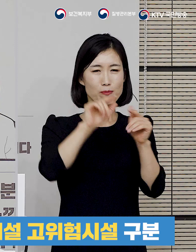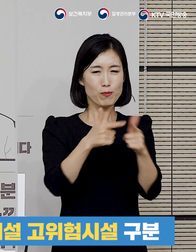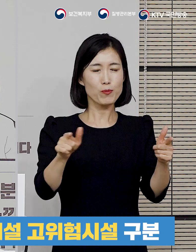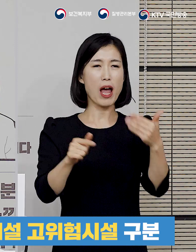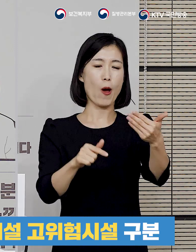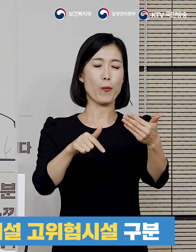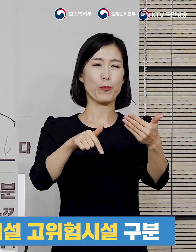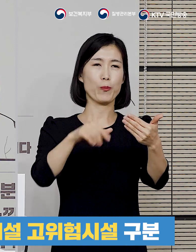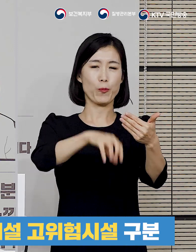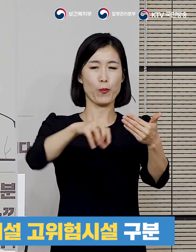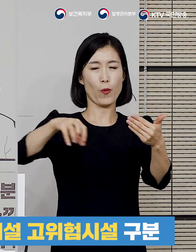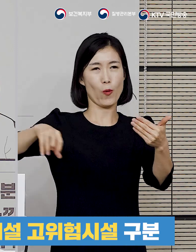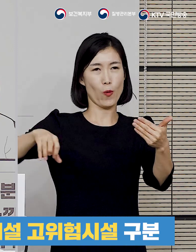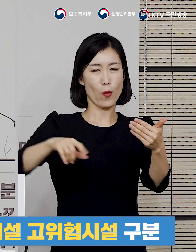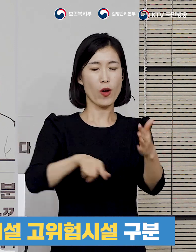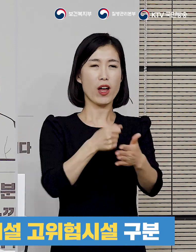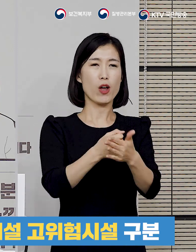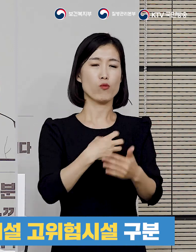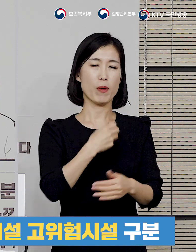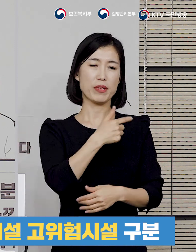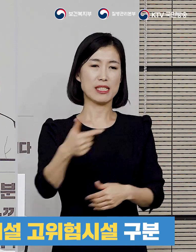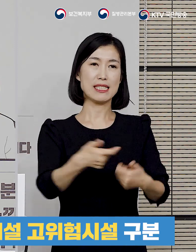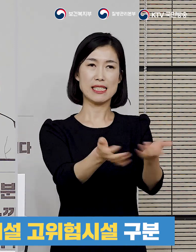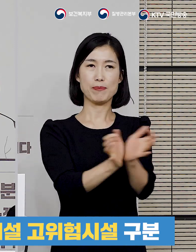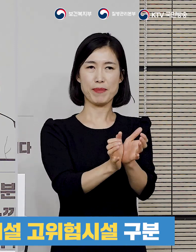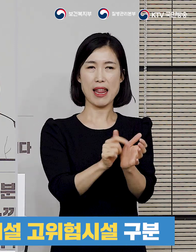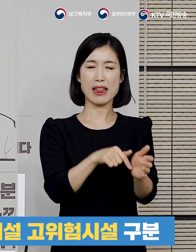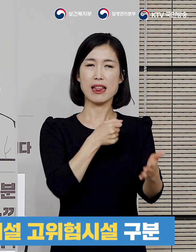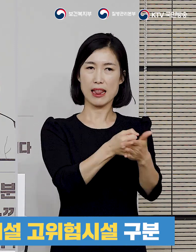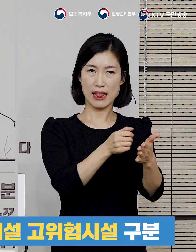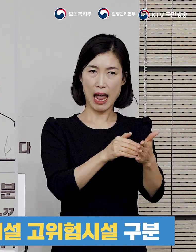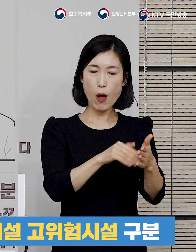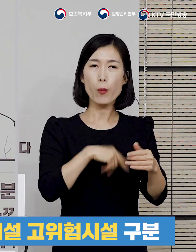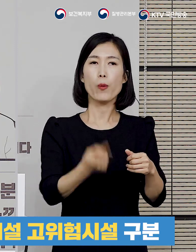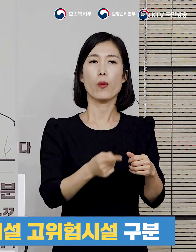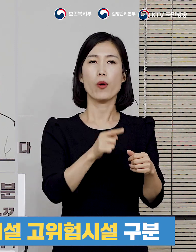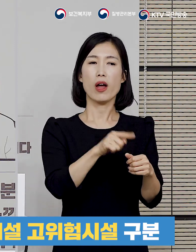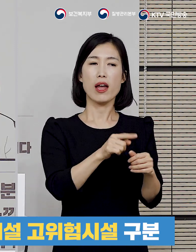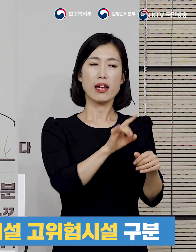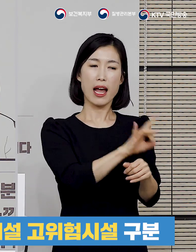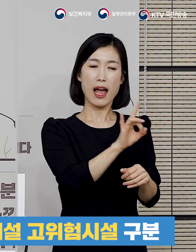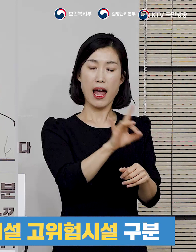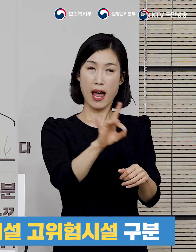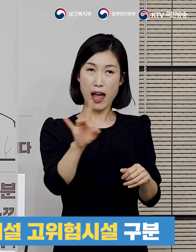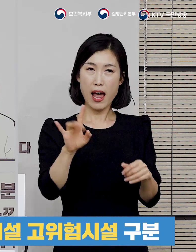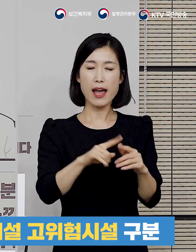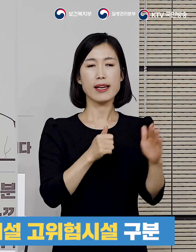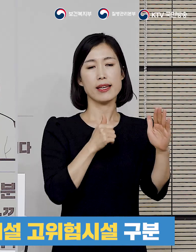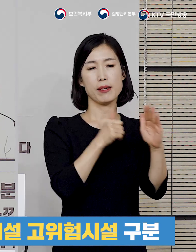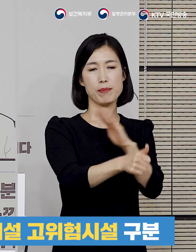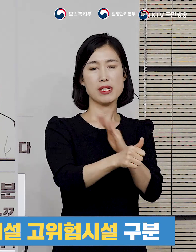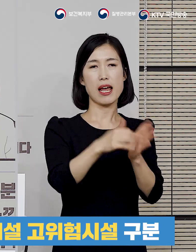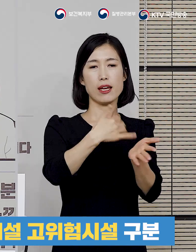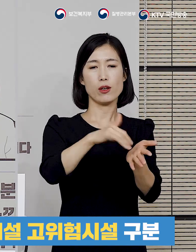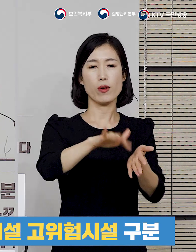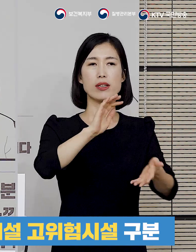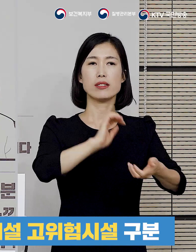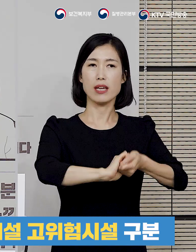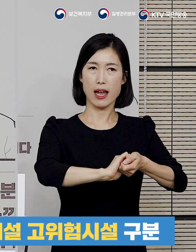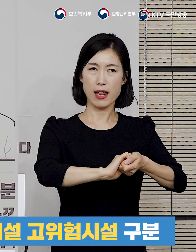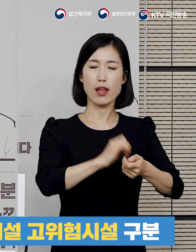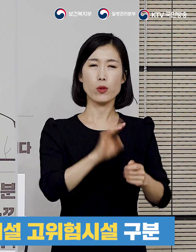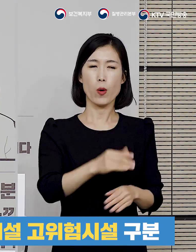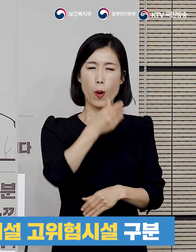등과 같은 9개 시설을 고위험 시설로 구분하되 각 시설별로